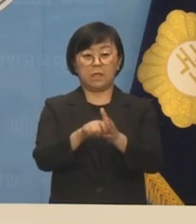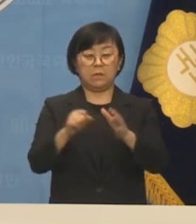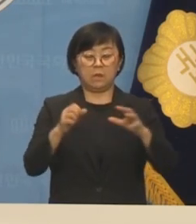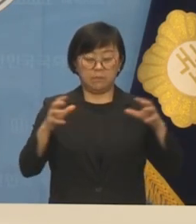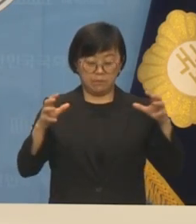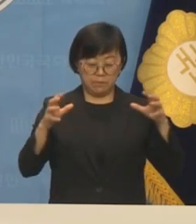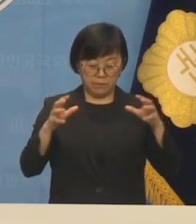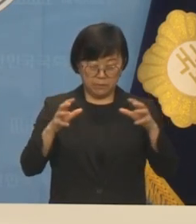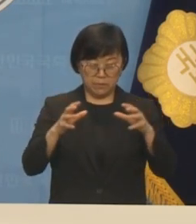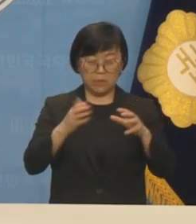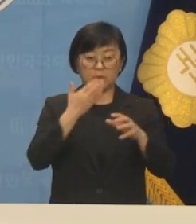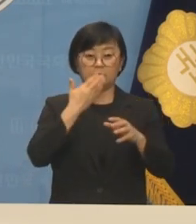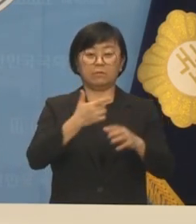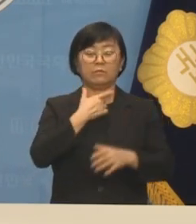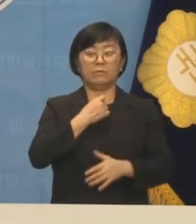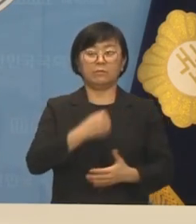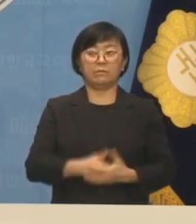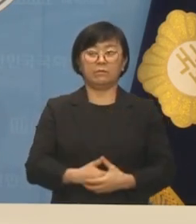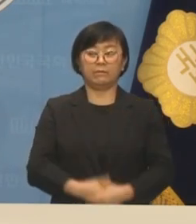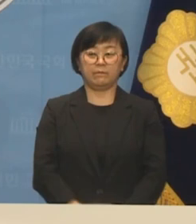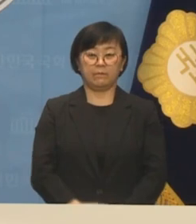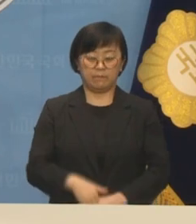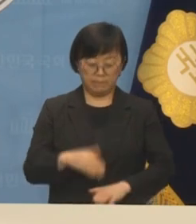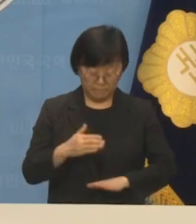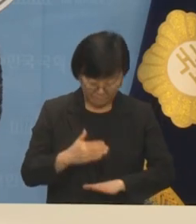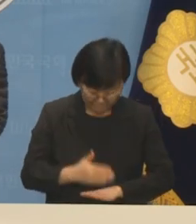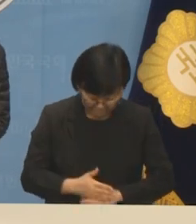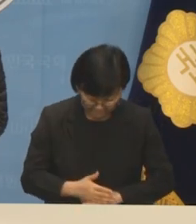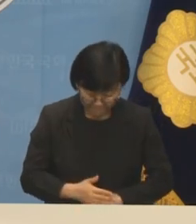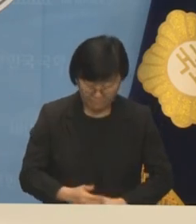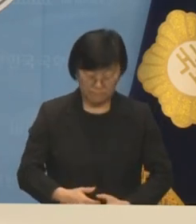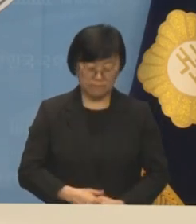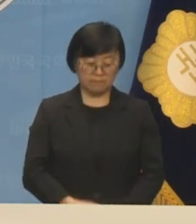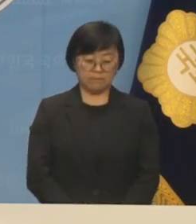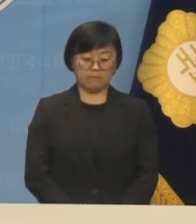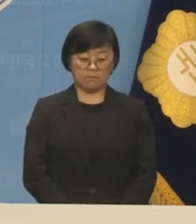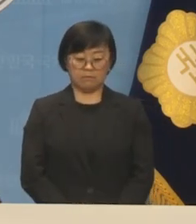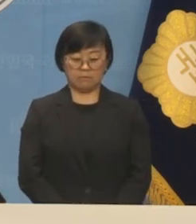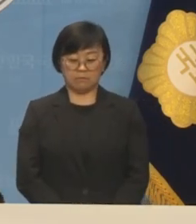쏠 수 있도록 하기를 바라겠습니다. 고맙습니다.